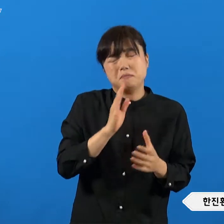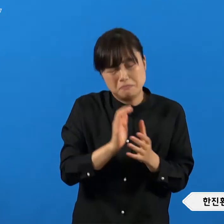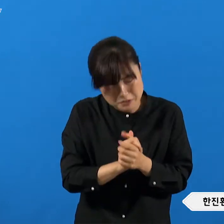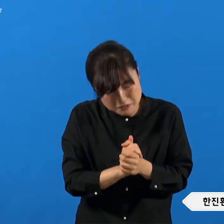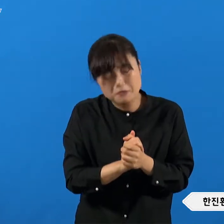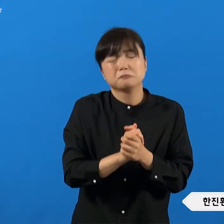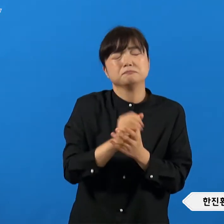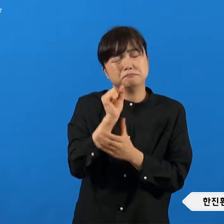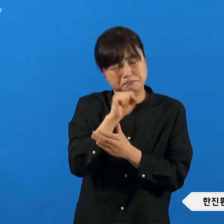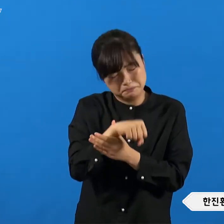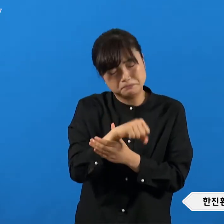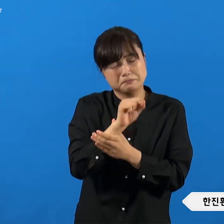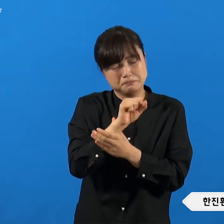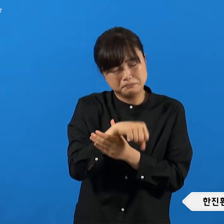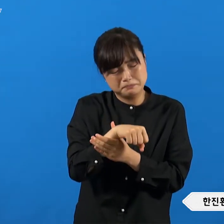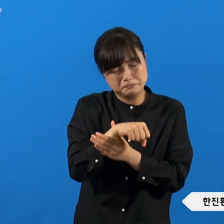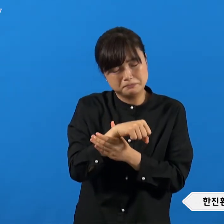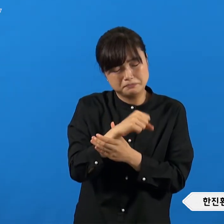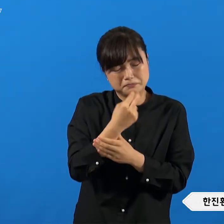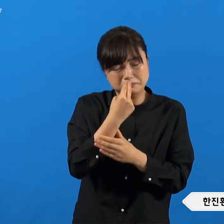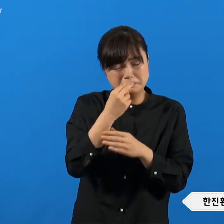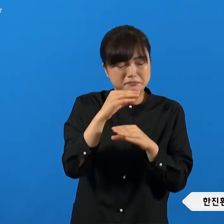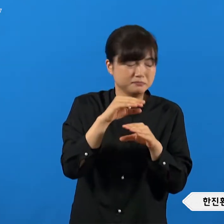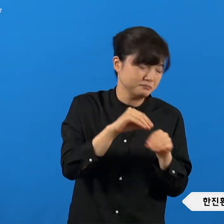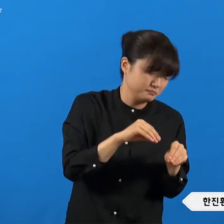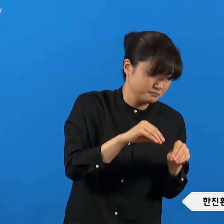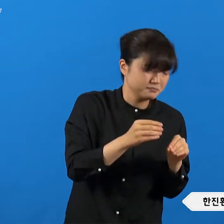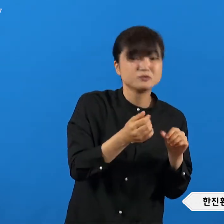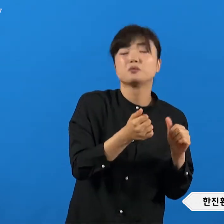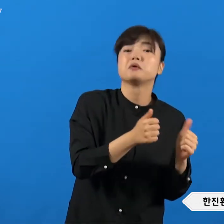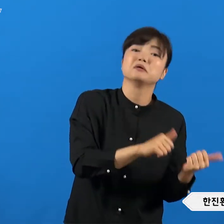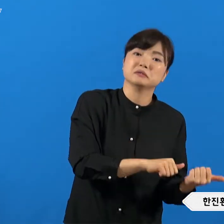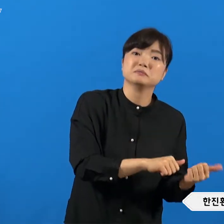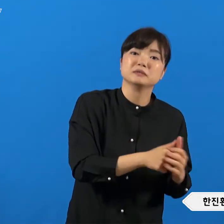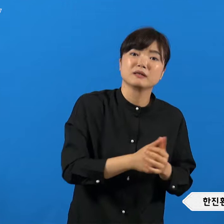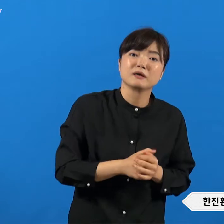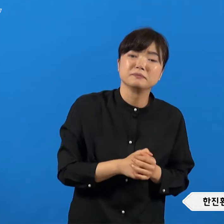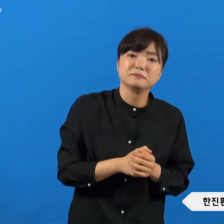고개를 끄덕끄덕 하시고 숨을 거두셨습니다.